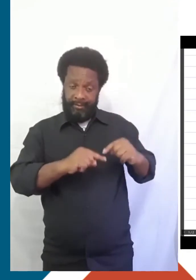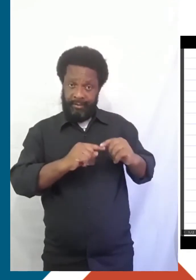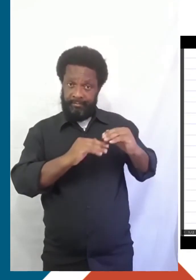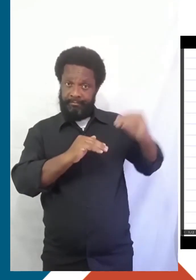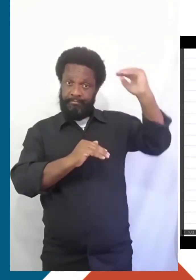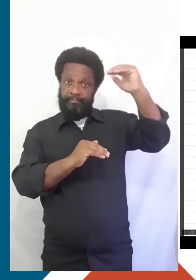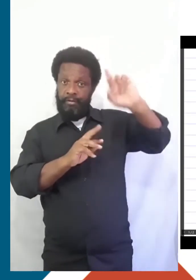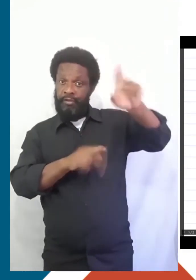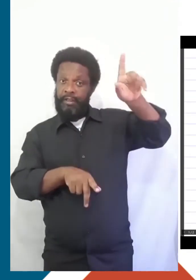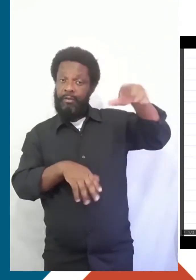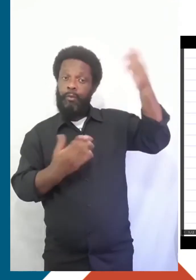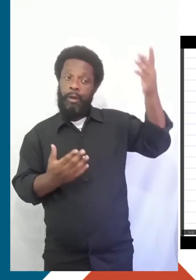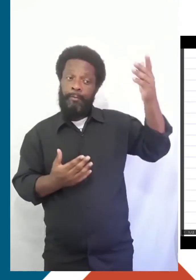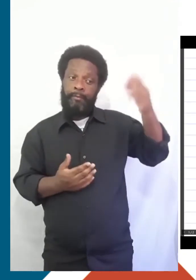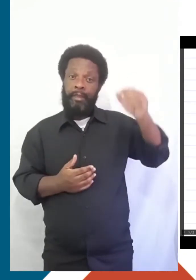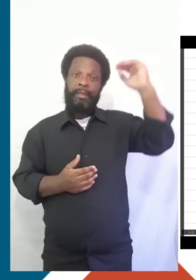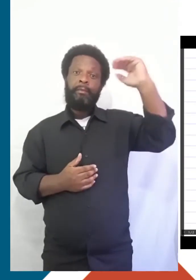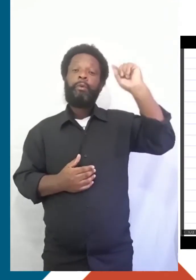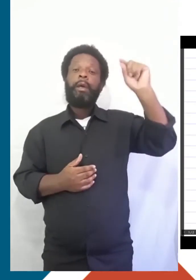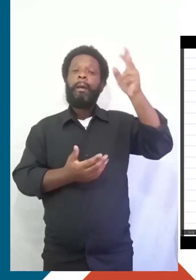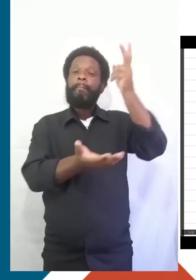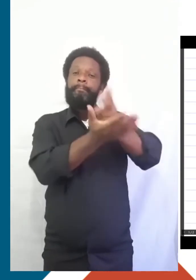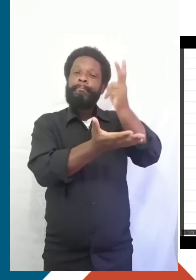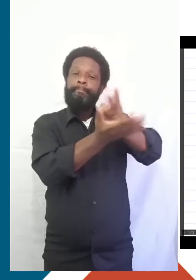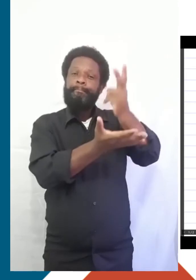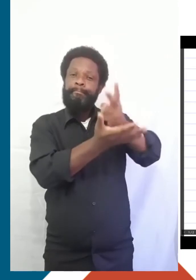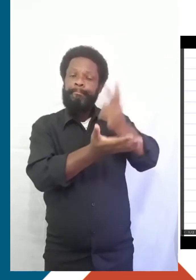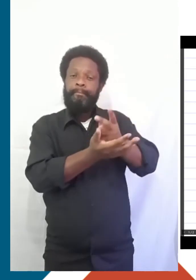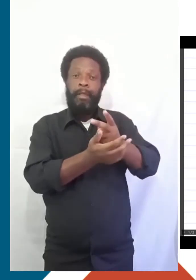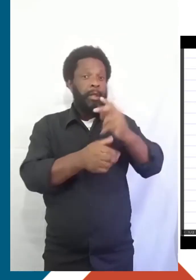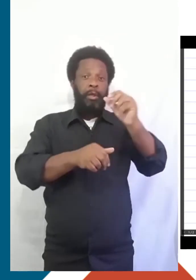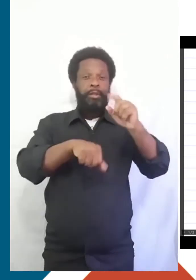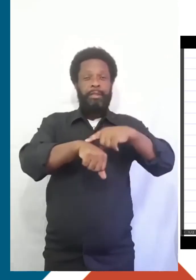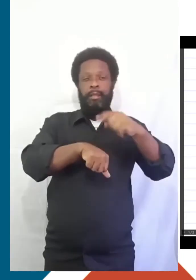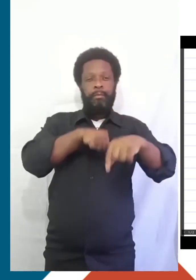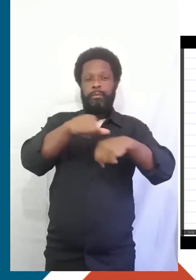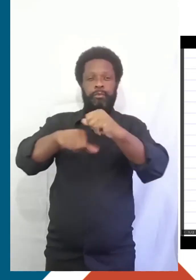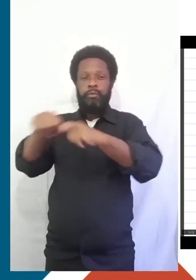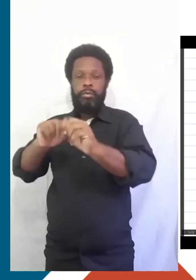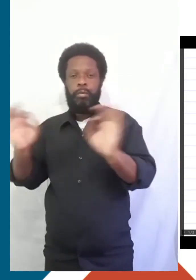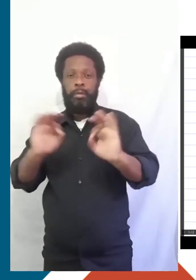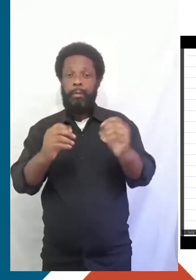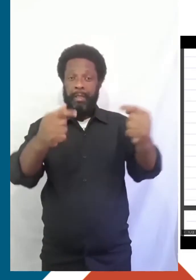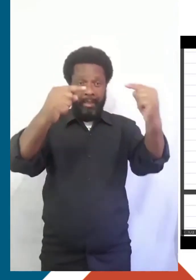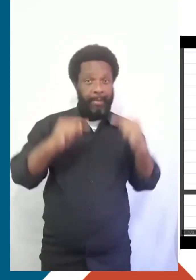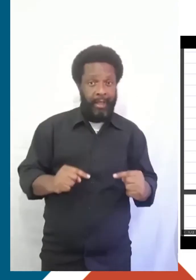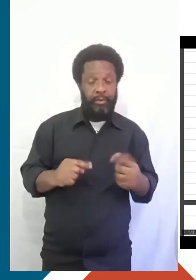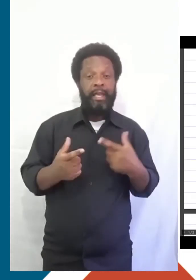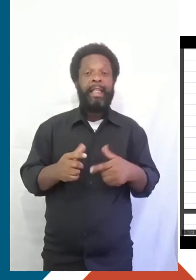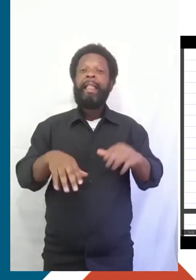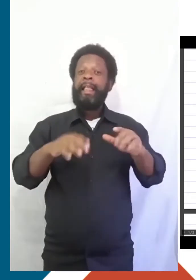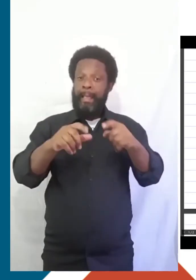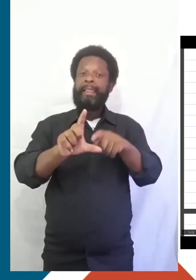cima? Nesse caso, o dipolo aqui ele é permanente. Ele não varia conforme o tempo.